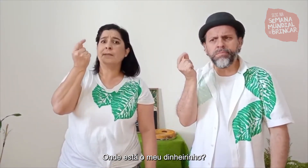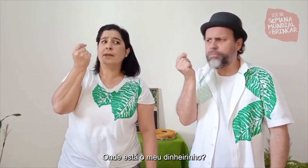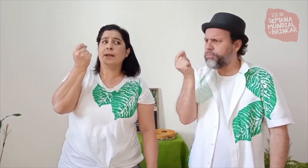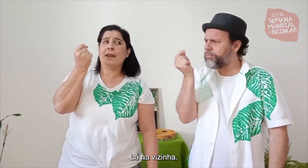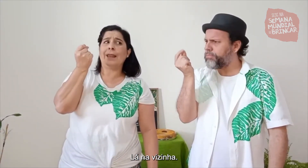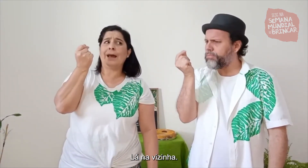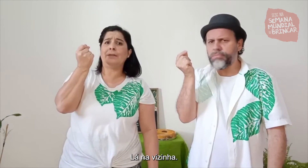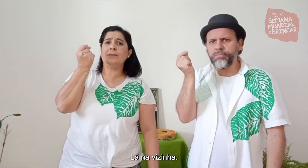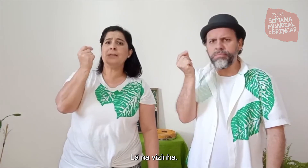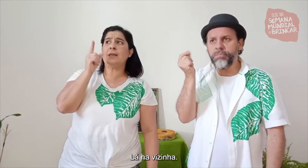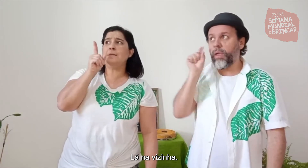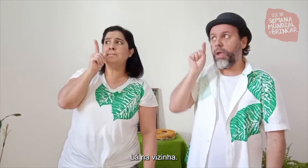lá na vizinha.